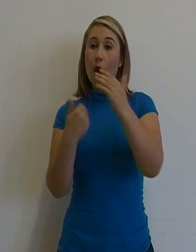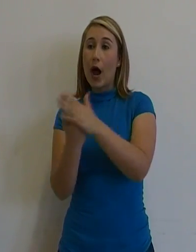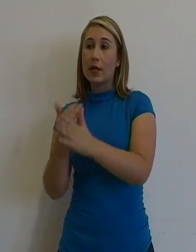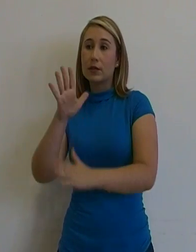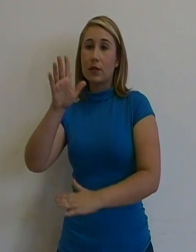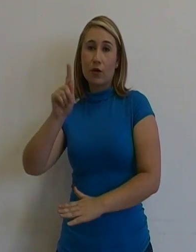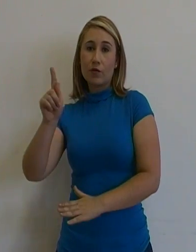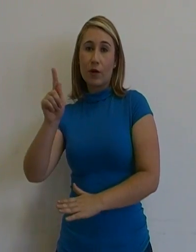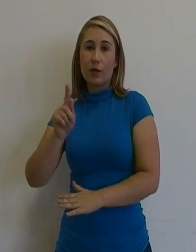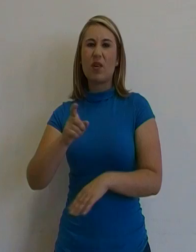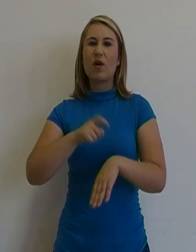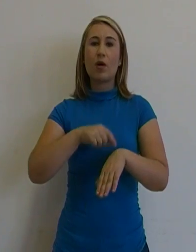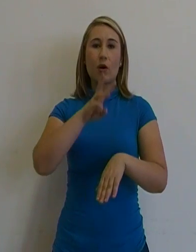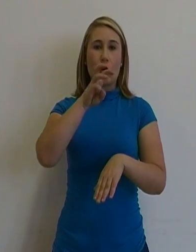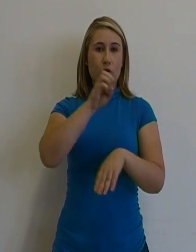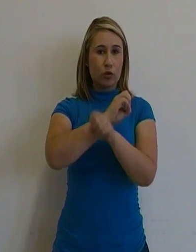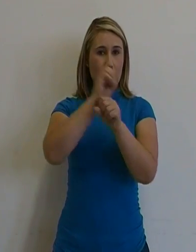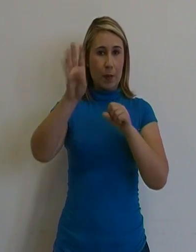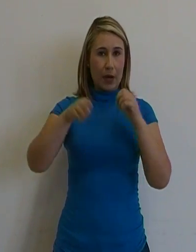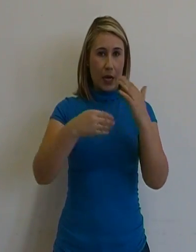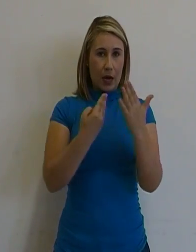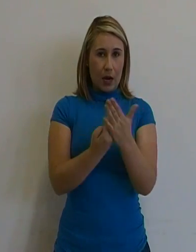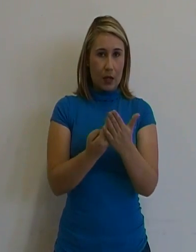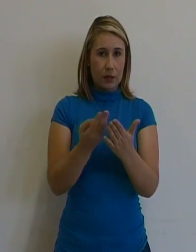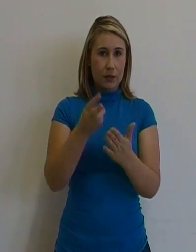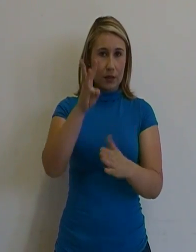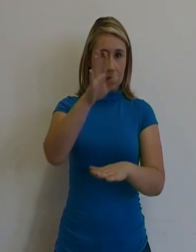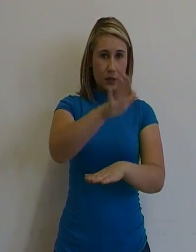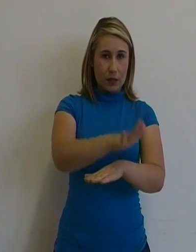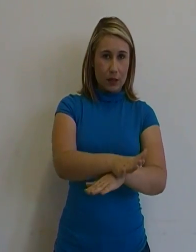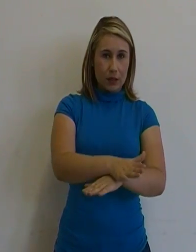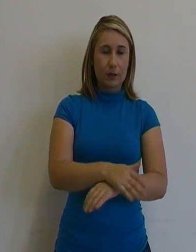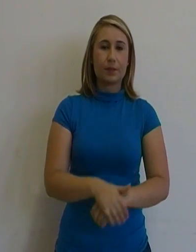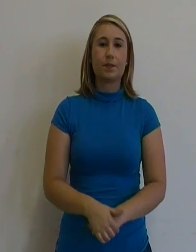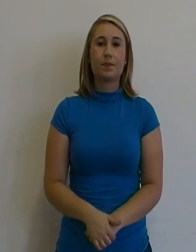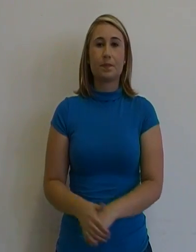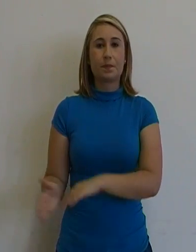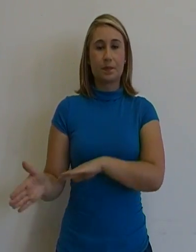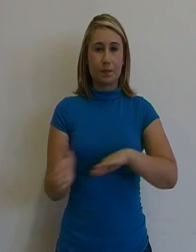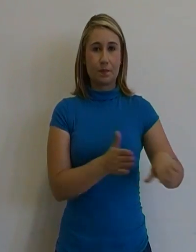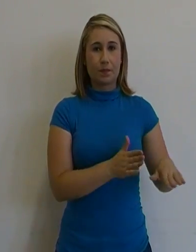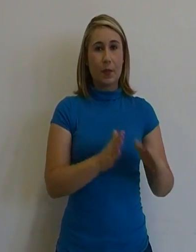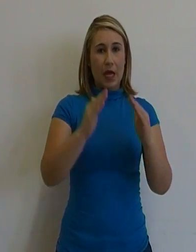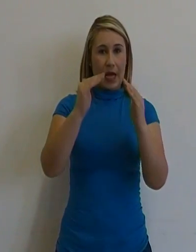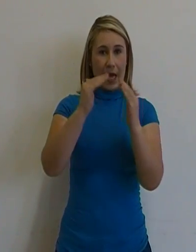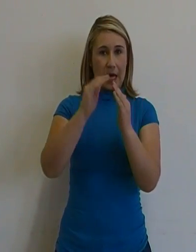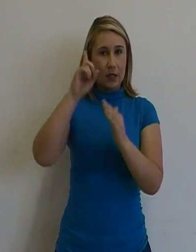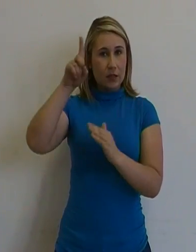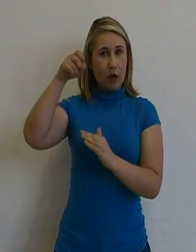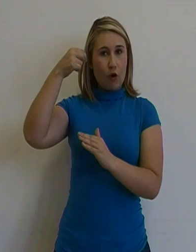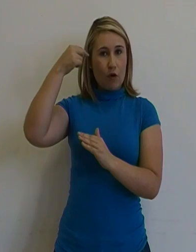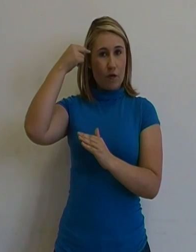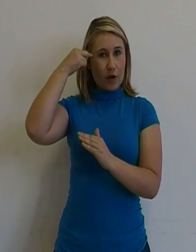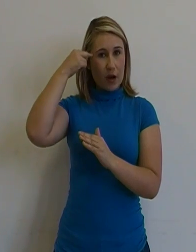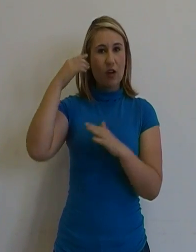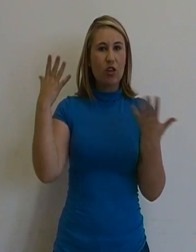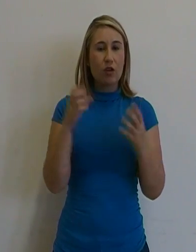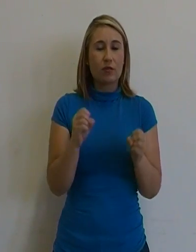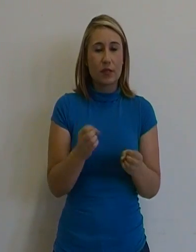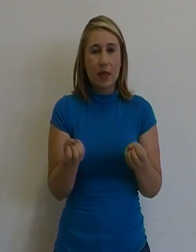mañana a 3 de la tarde, jornada continua. Casa de Gobierno Santa Elena, vía a Santa